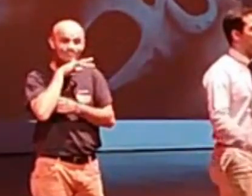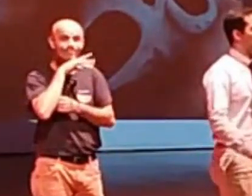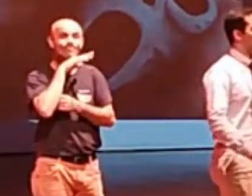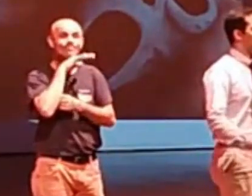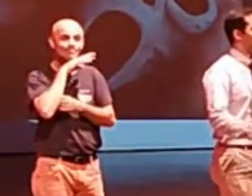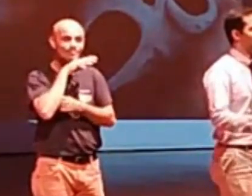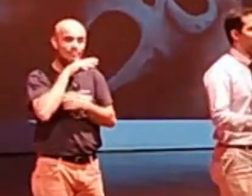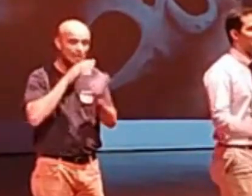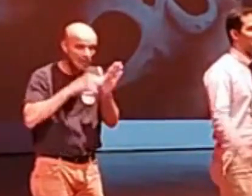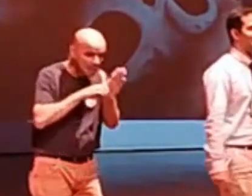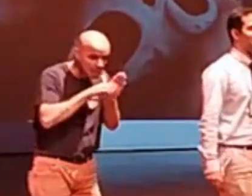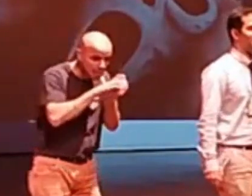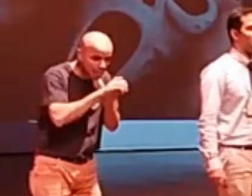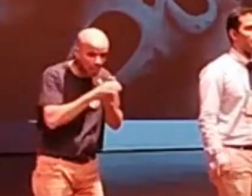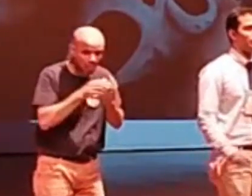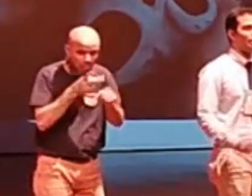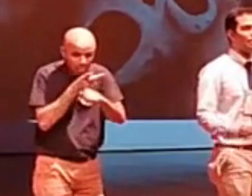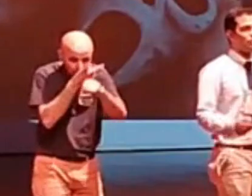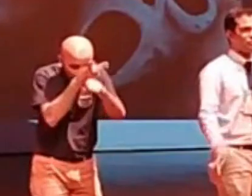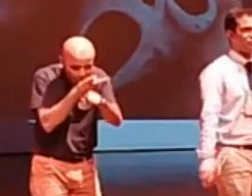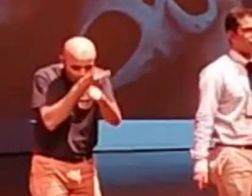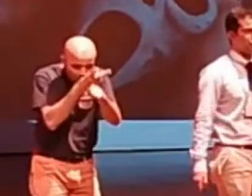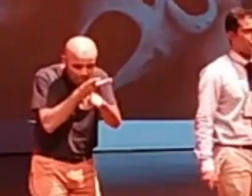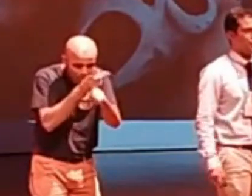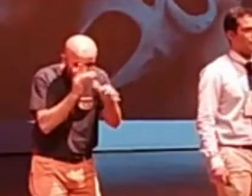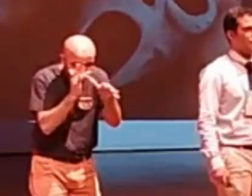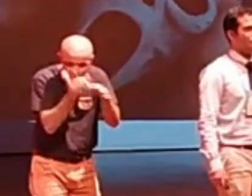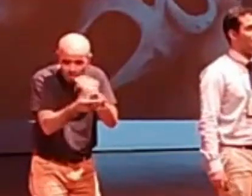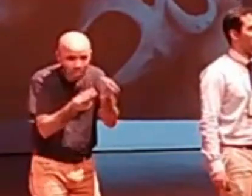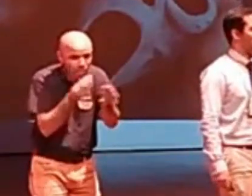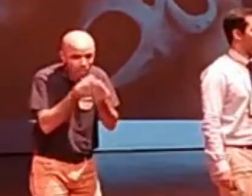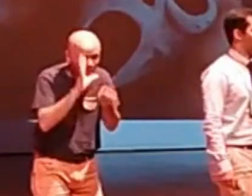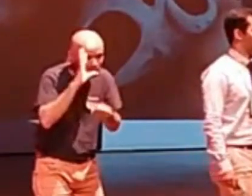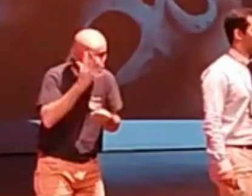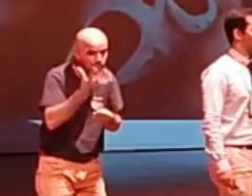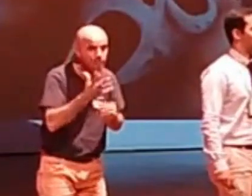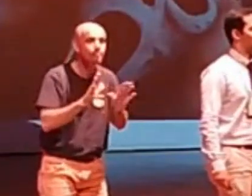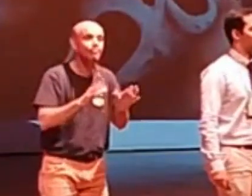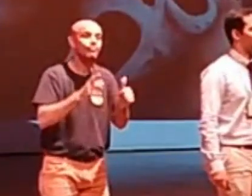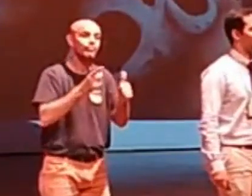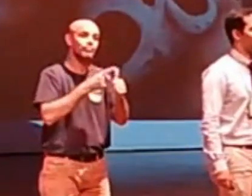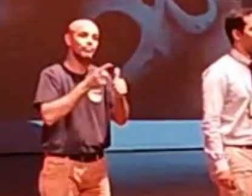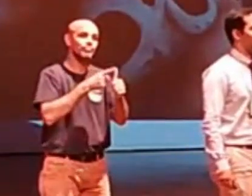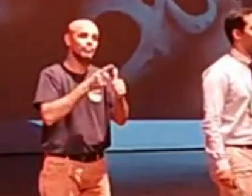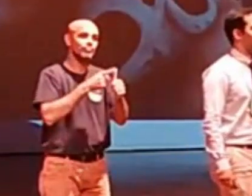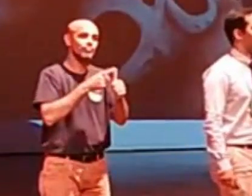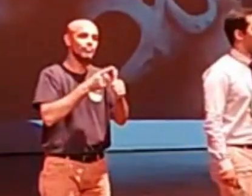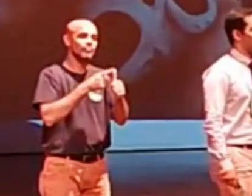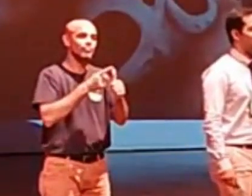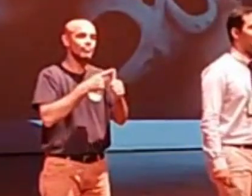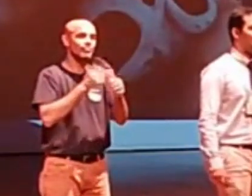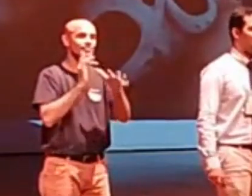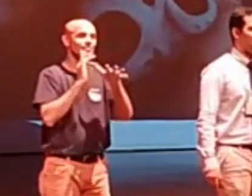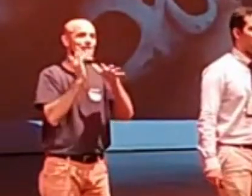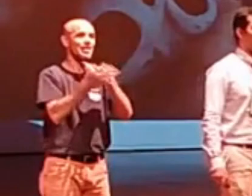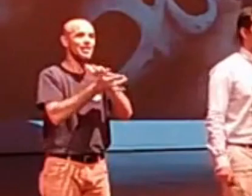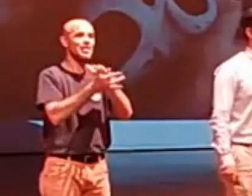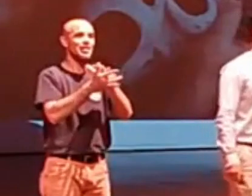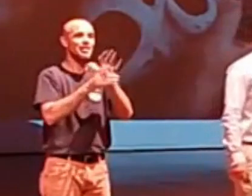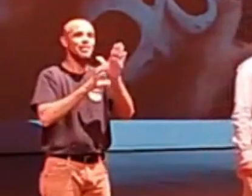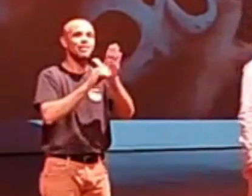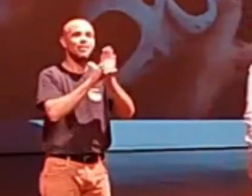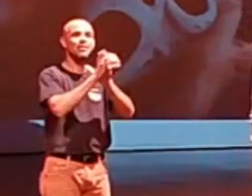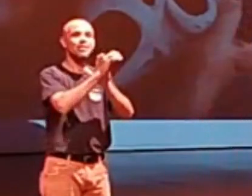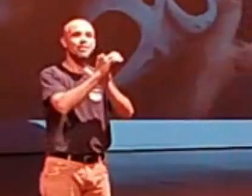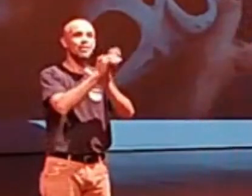no Google, começa a entrar na internet, começa a olhar a rede social. Primeiro, uma coisa que eu gostaria de falar a vocês. Rede social é